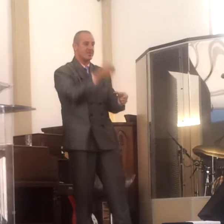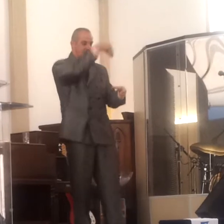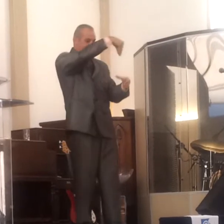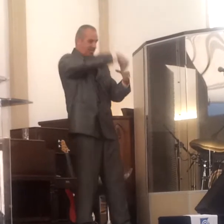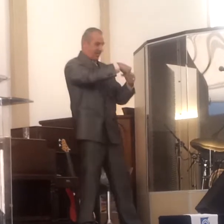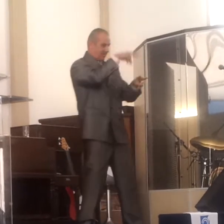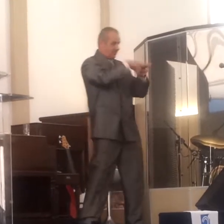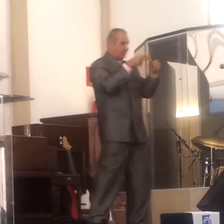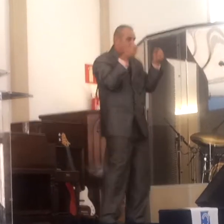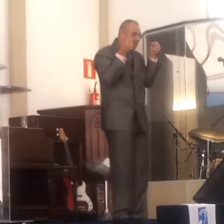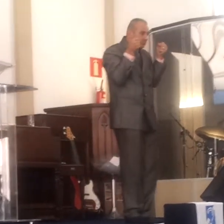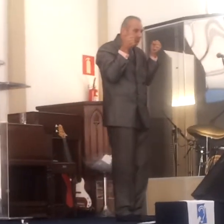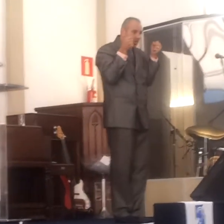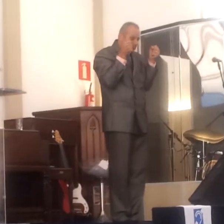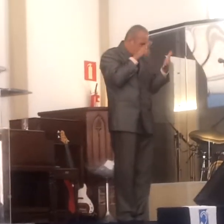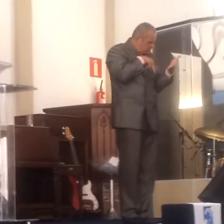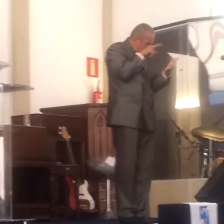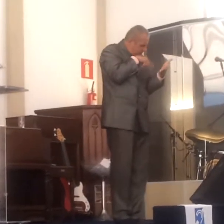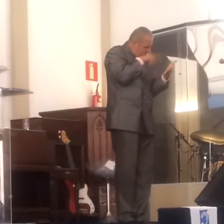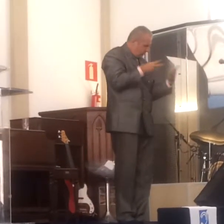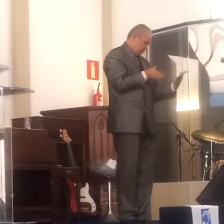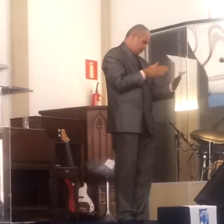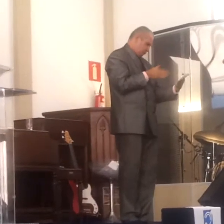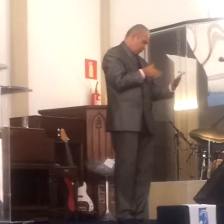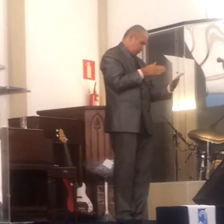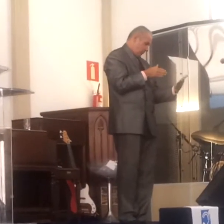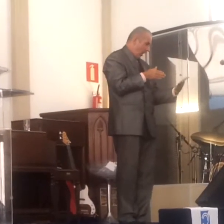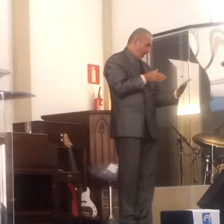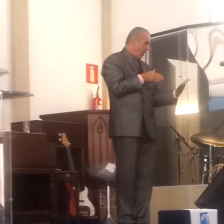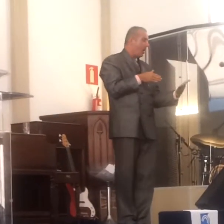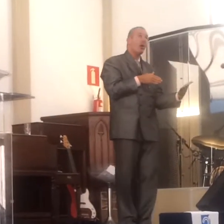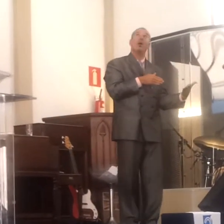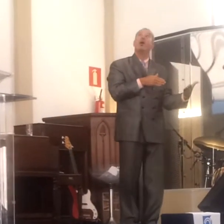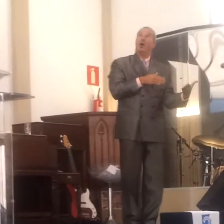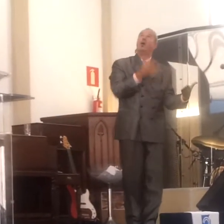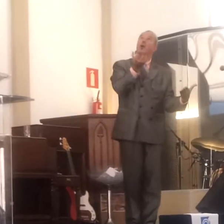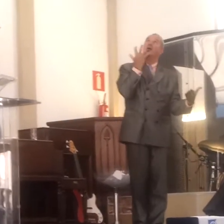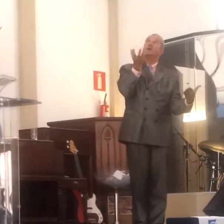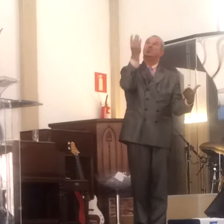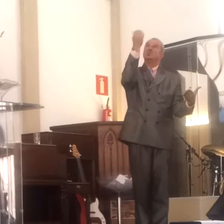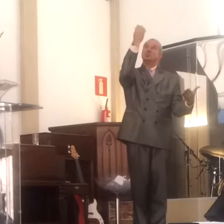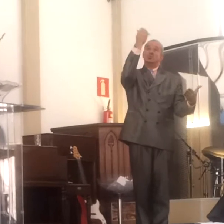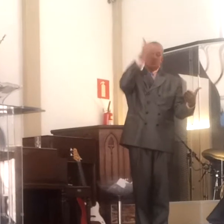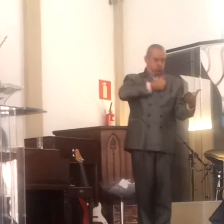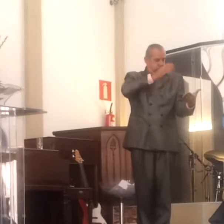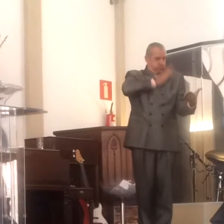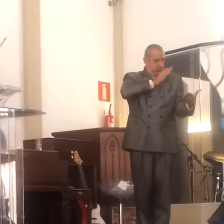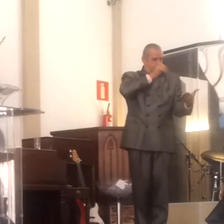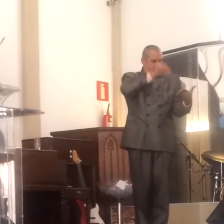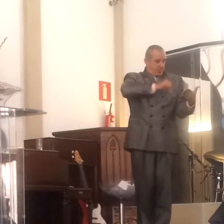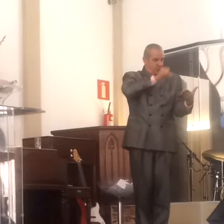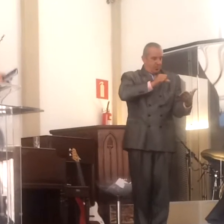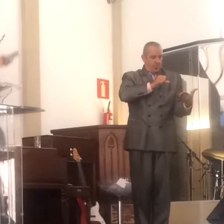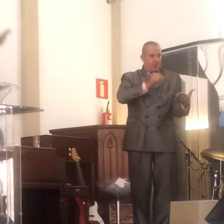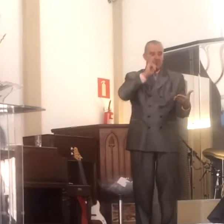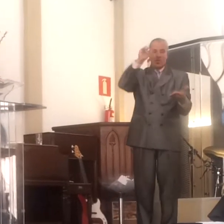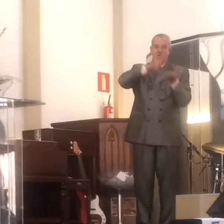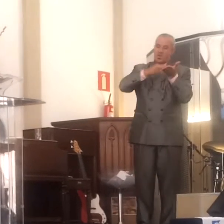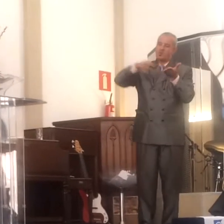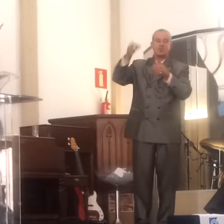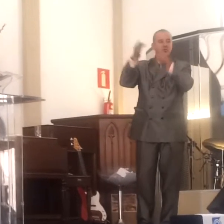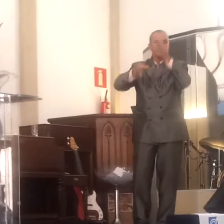pela misericórdia de Deus, inclusive nos presídios? Quantas vezes nós já entramos em presídios para fazer entrega